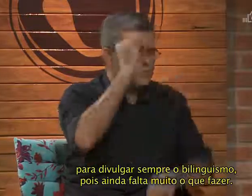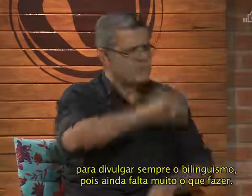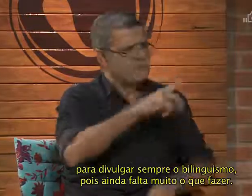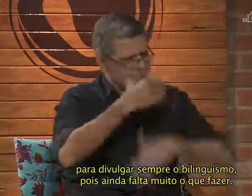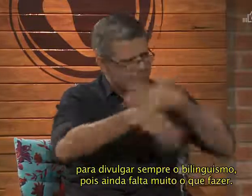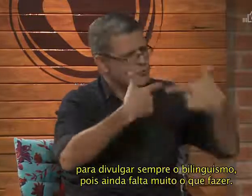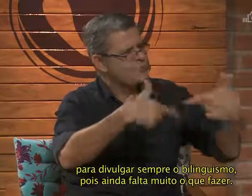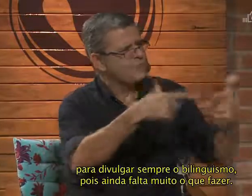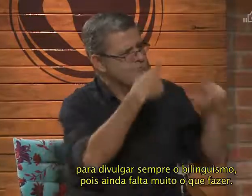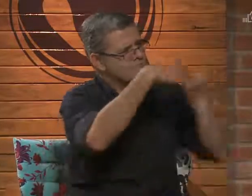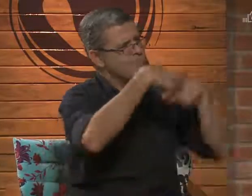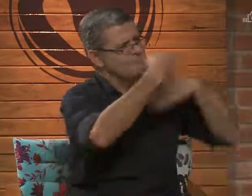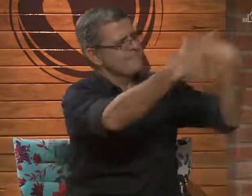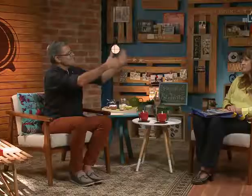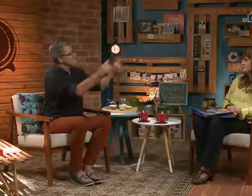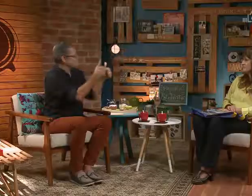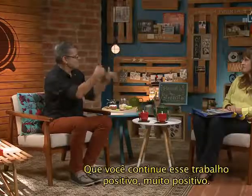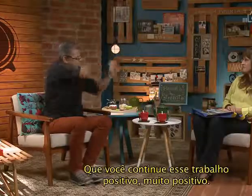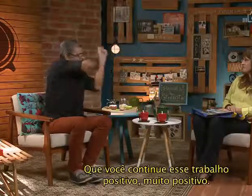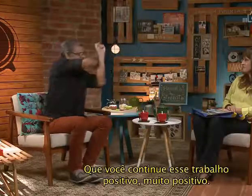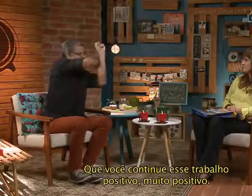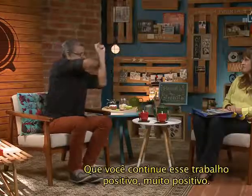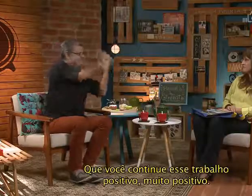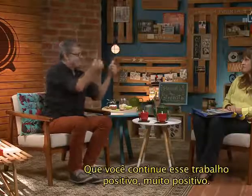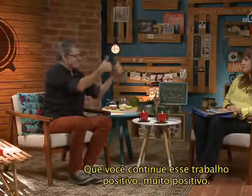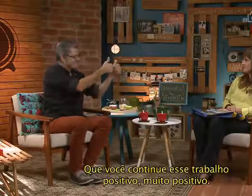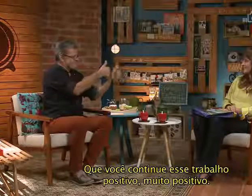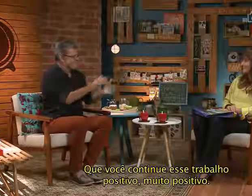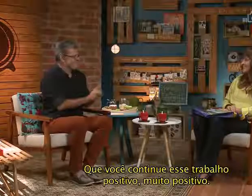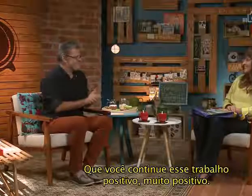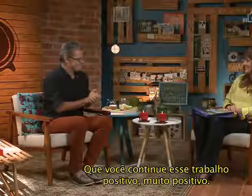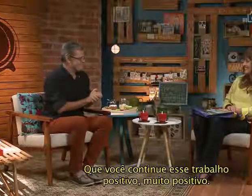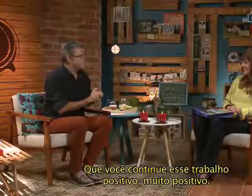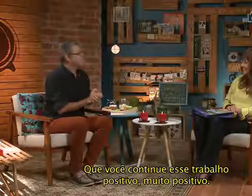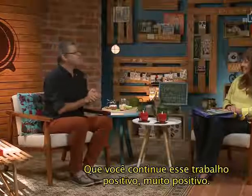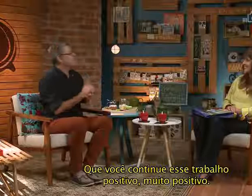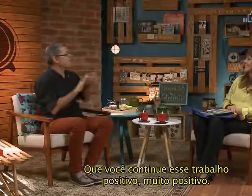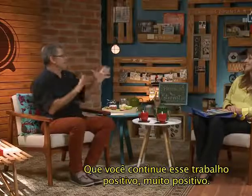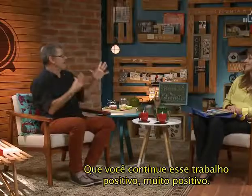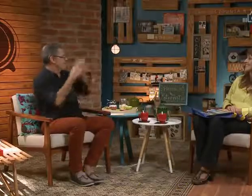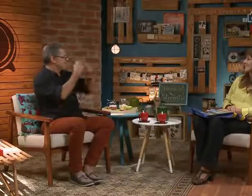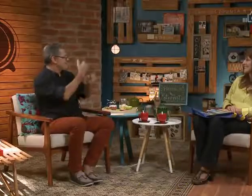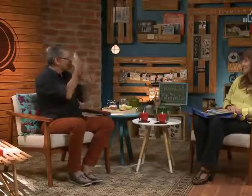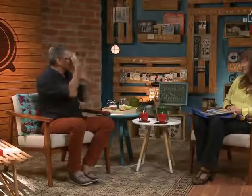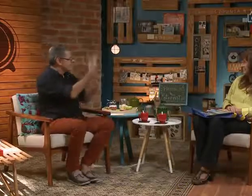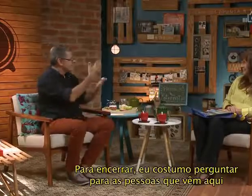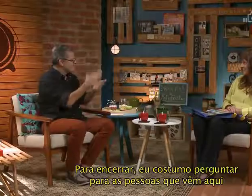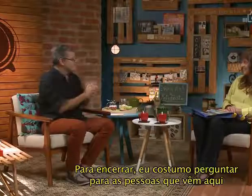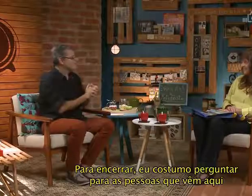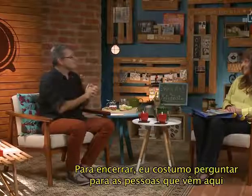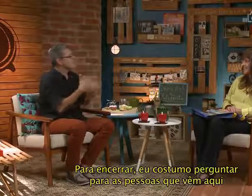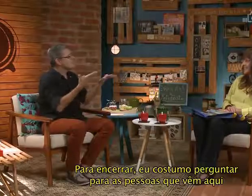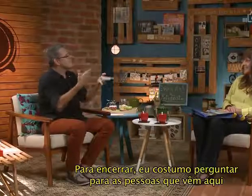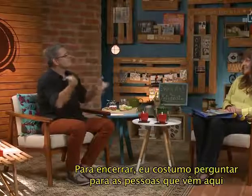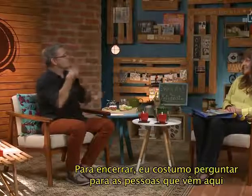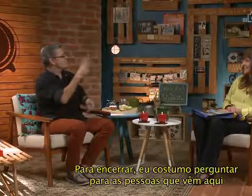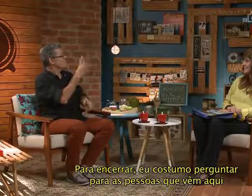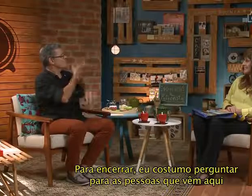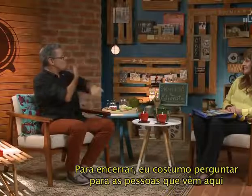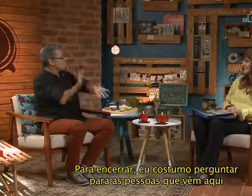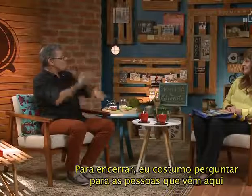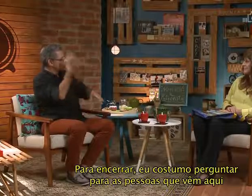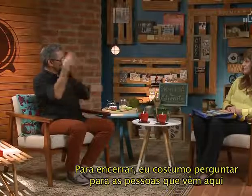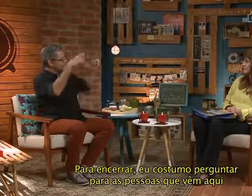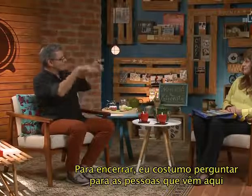falta muito o que fazer. Que você continue esse trabalho positivo, muito positivo. Para encerrar,